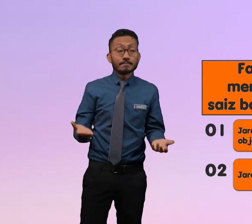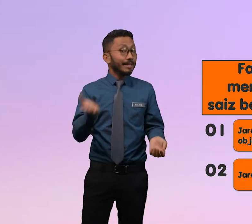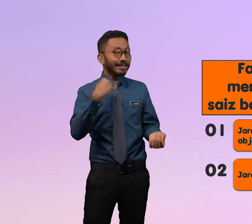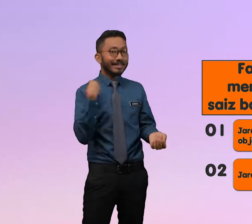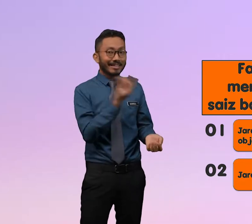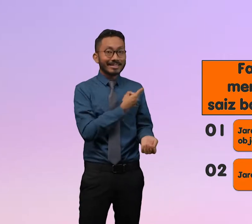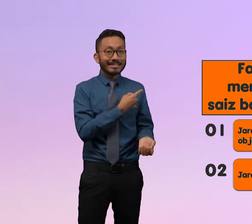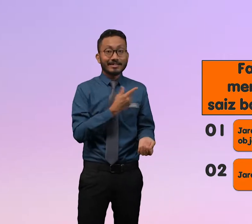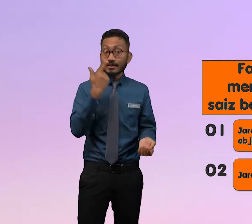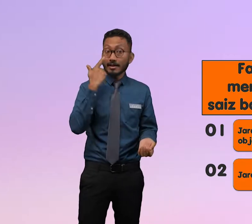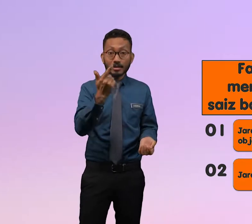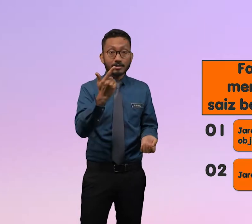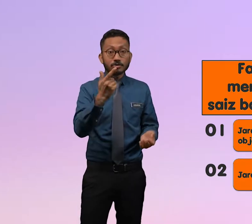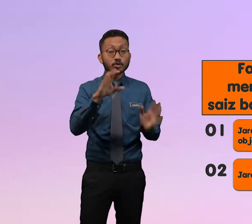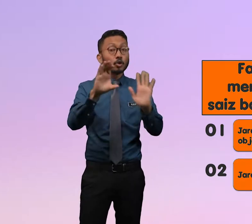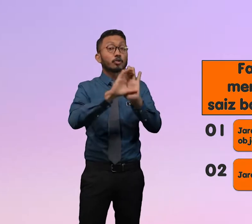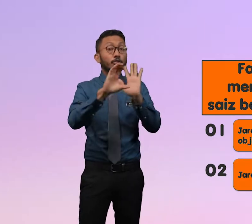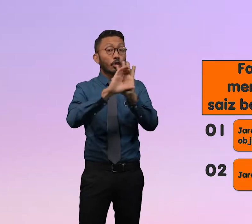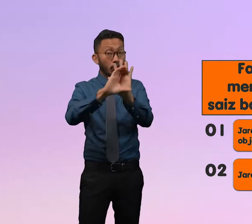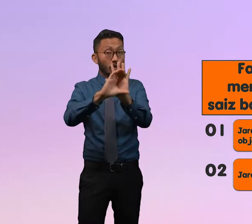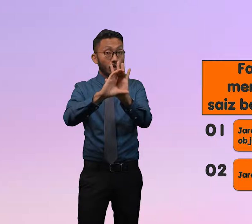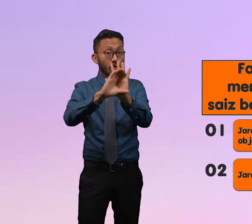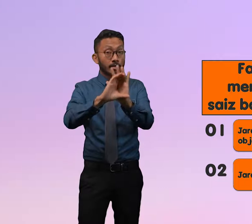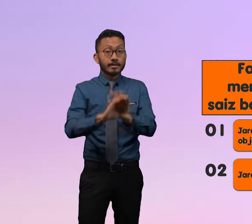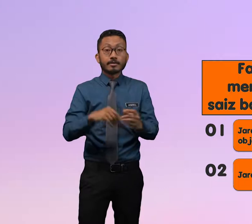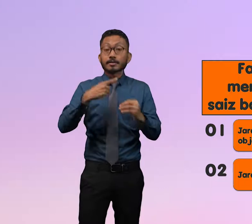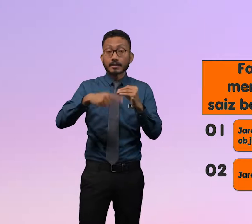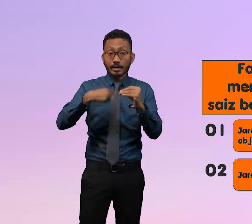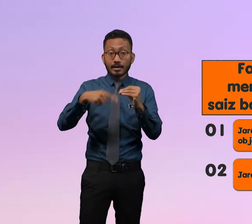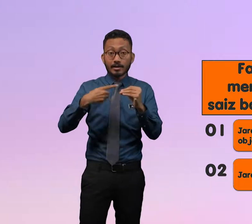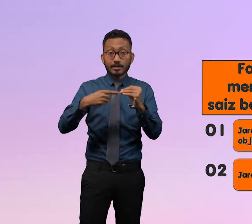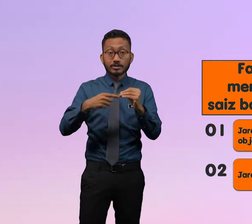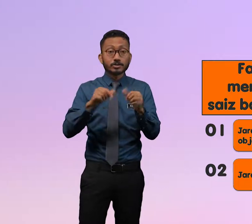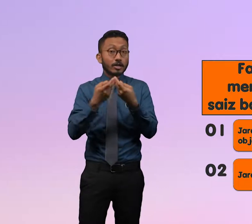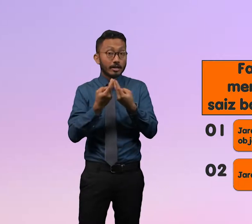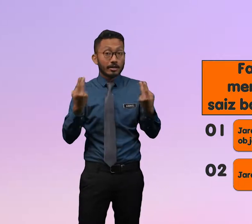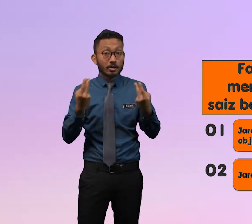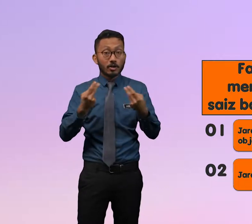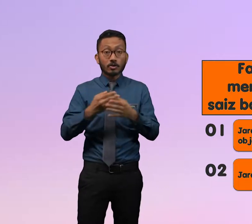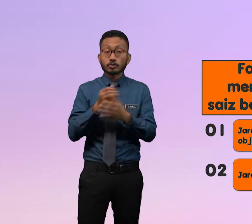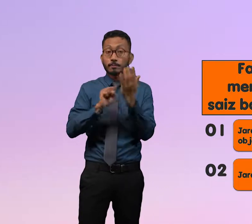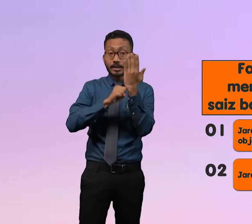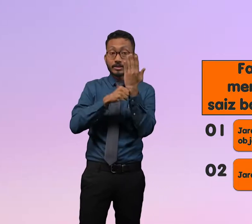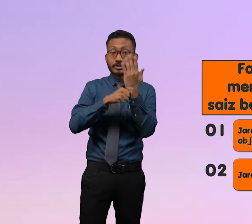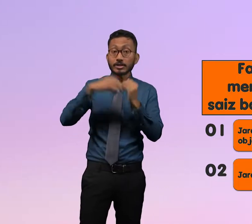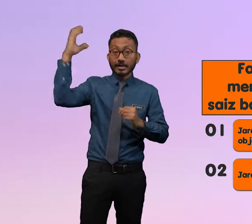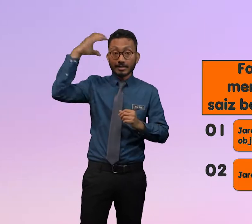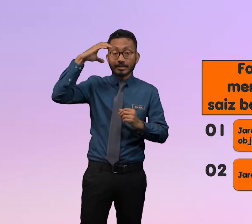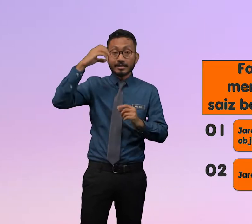Mari kita lihat contoh tetap jolak jumpa cahaya